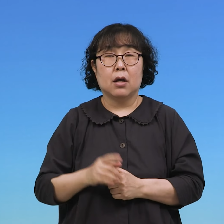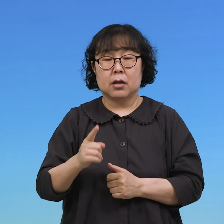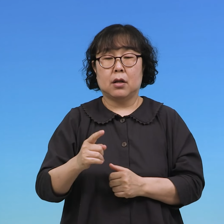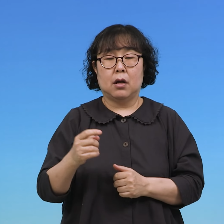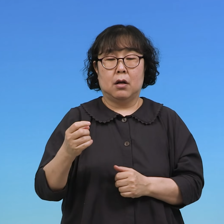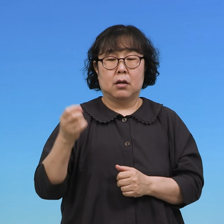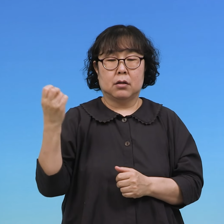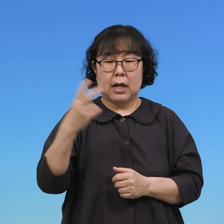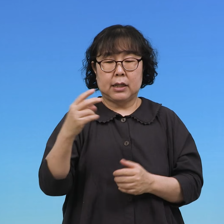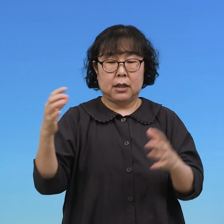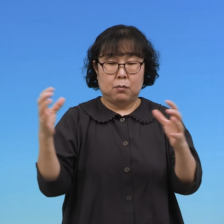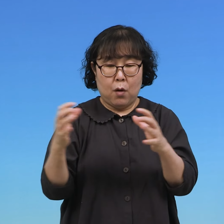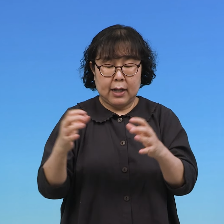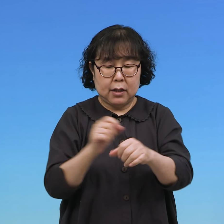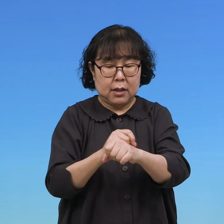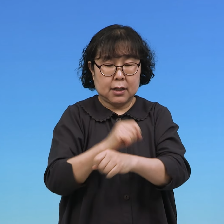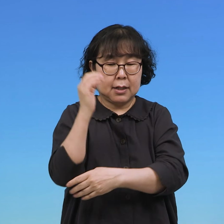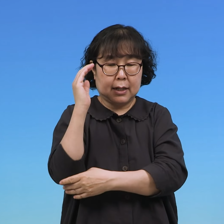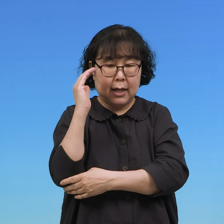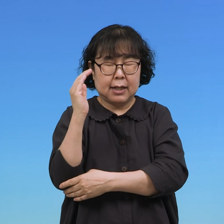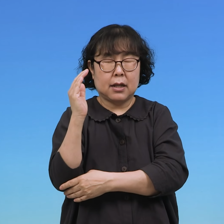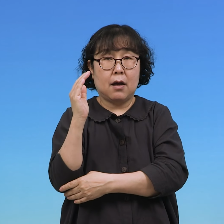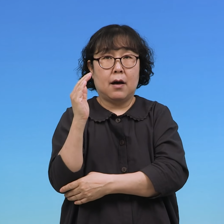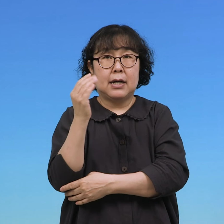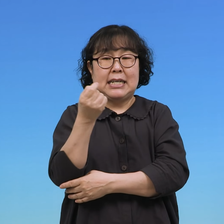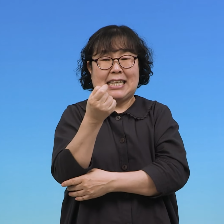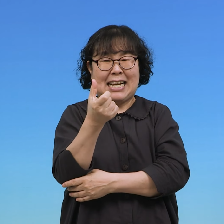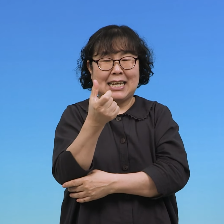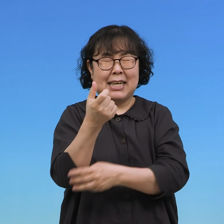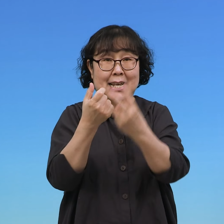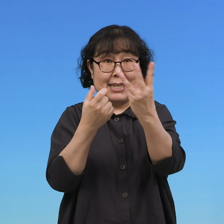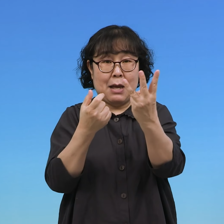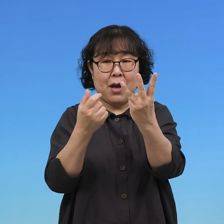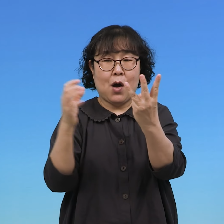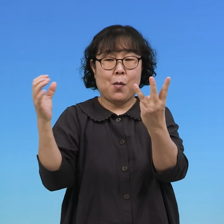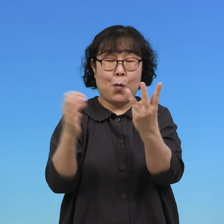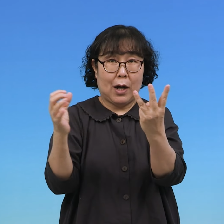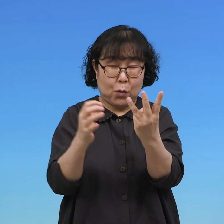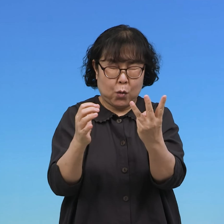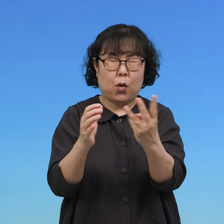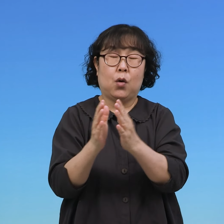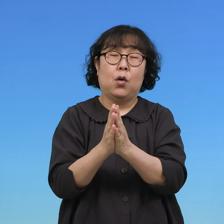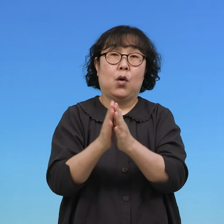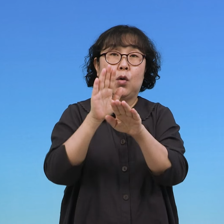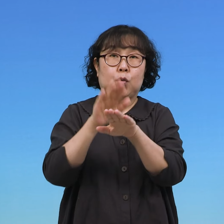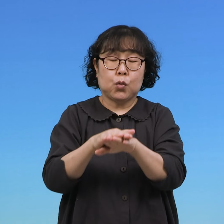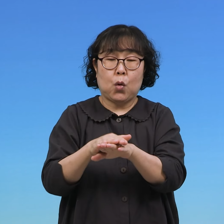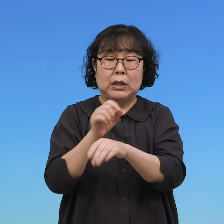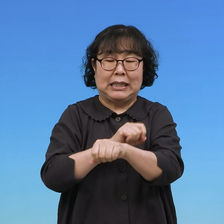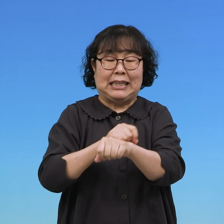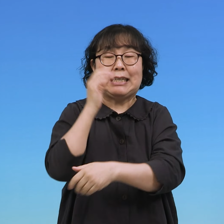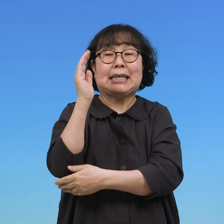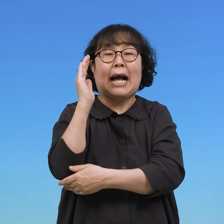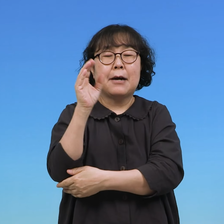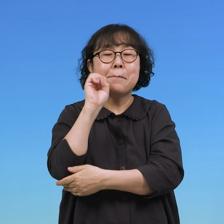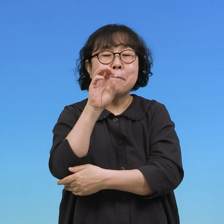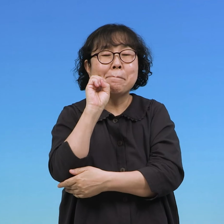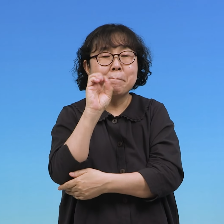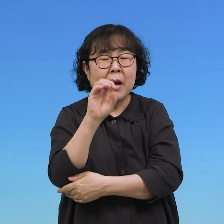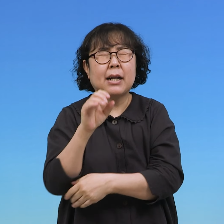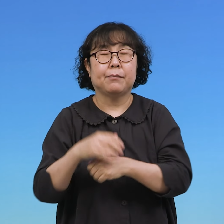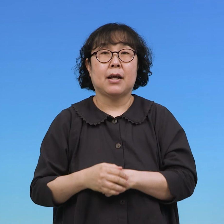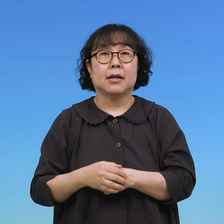다시 모아가지고 제가 특강을 했습니다. 근래에 가장 적은 3명의 성도를 모아놓고 제가 특강을 했어요.